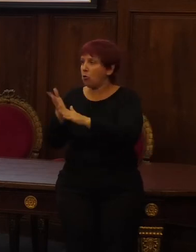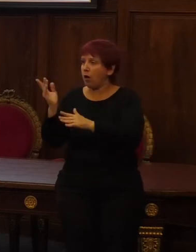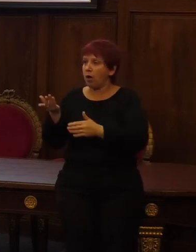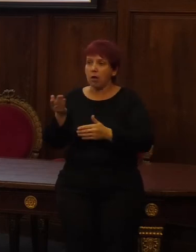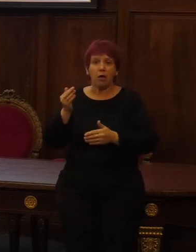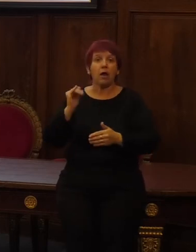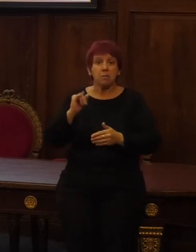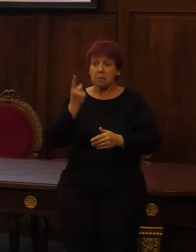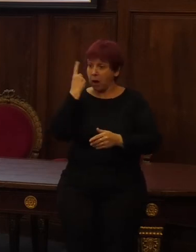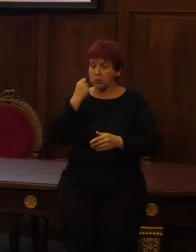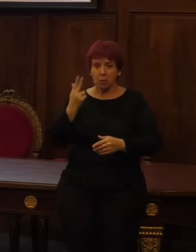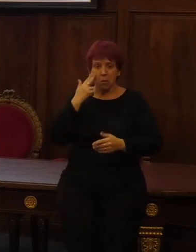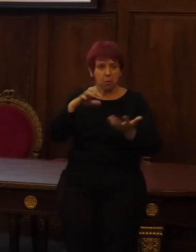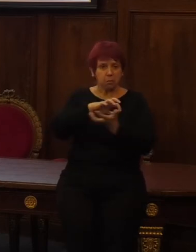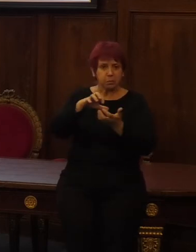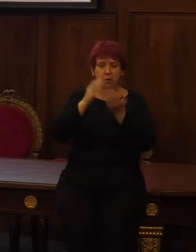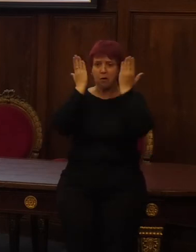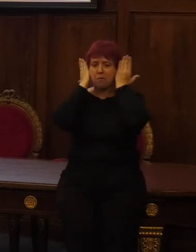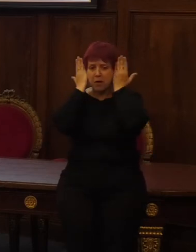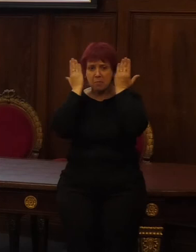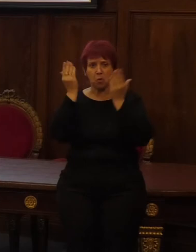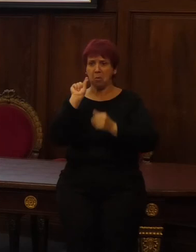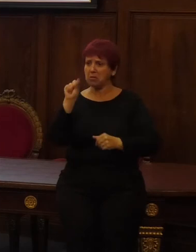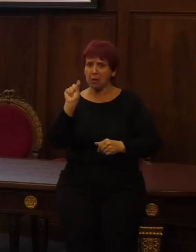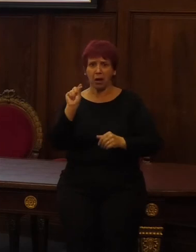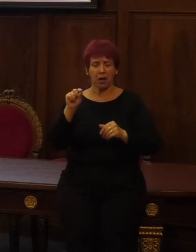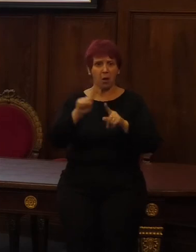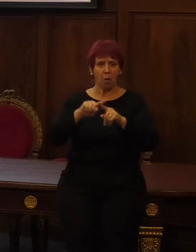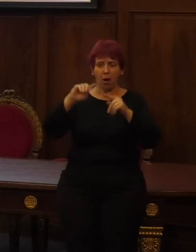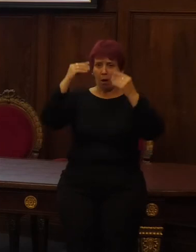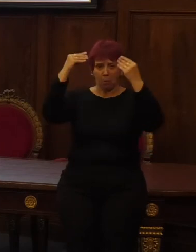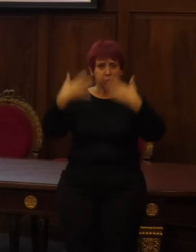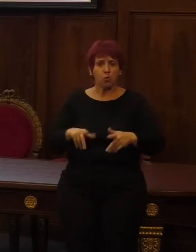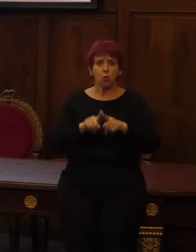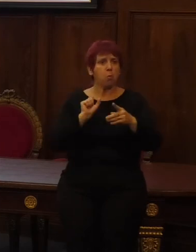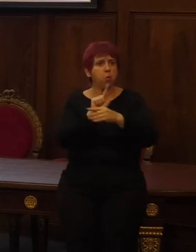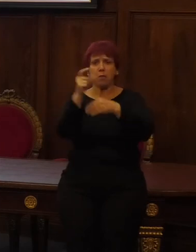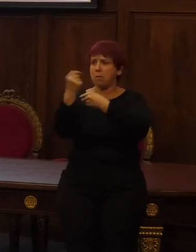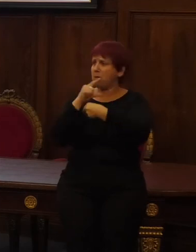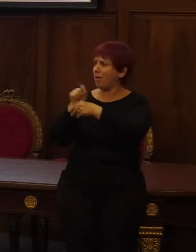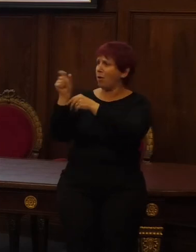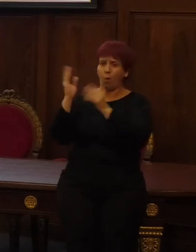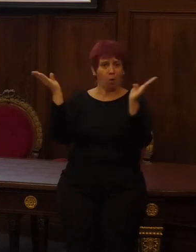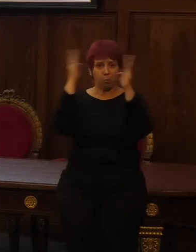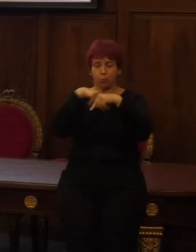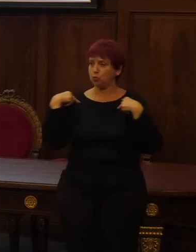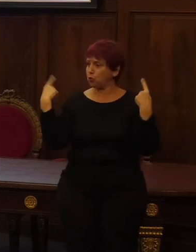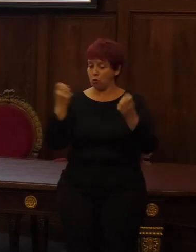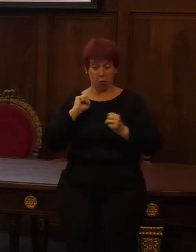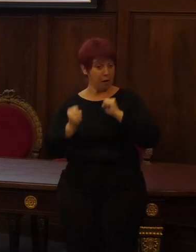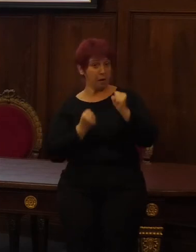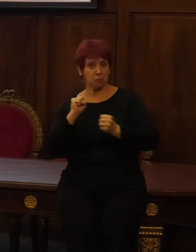caído Facebook e Instagram y no nos podíamos mandar una foto o un